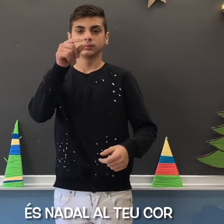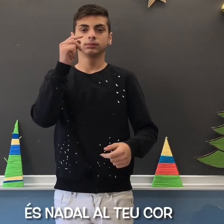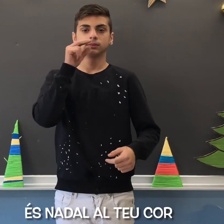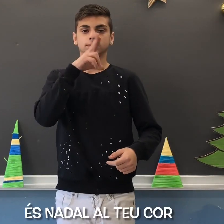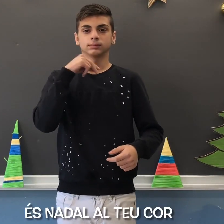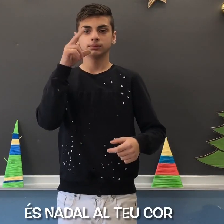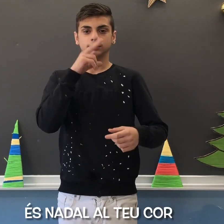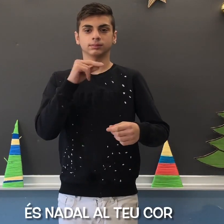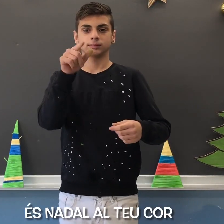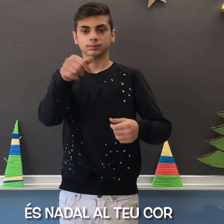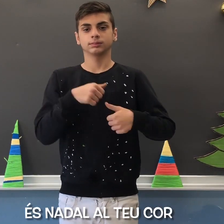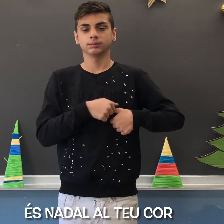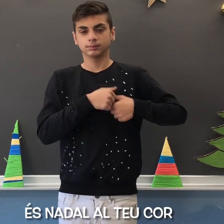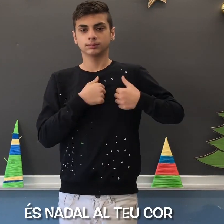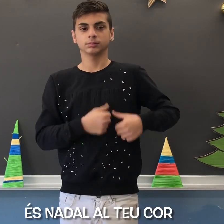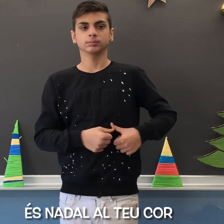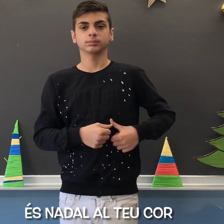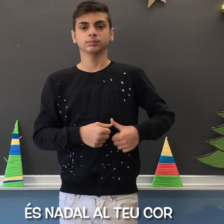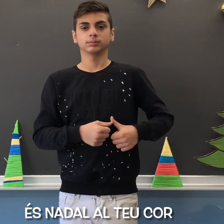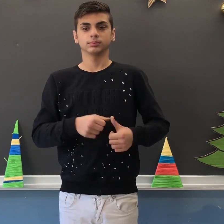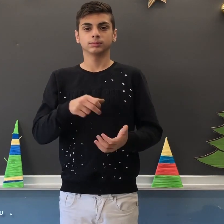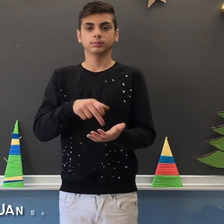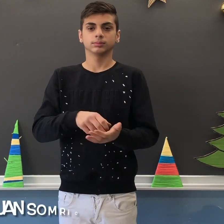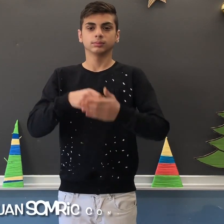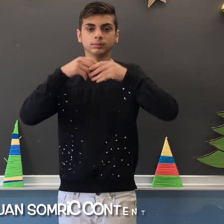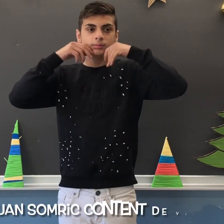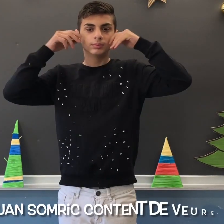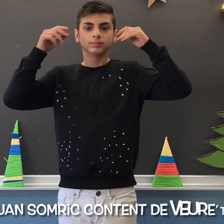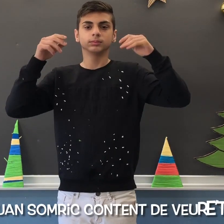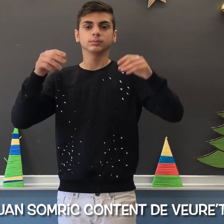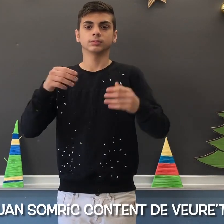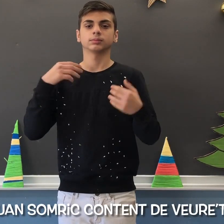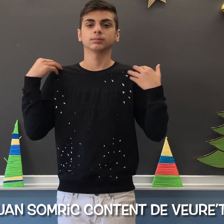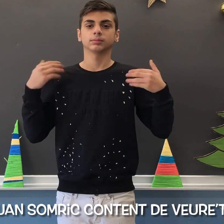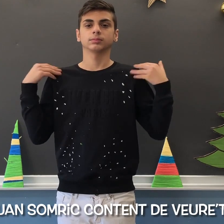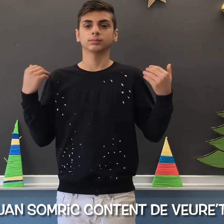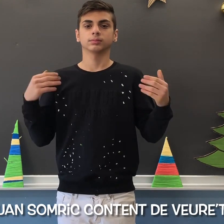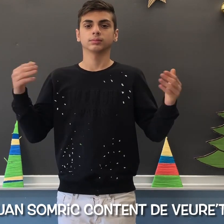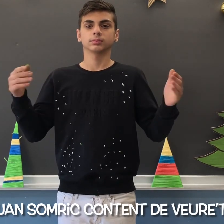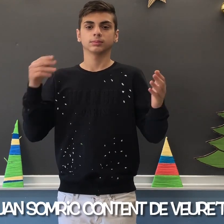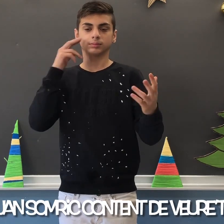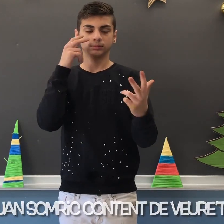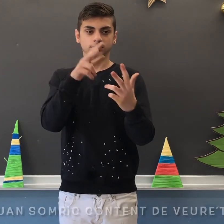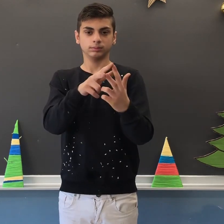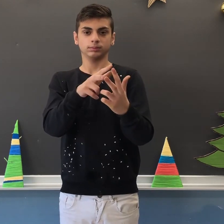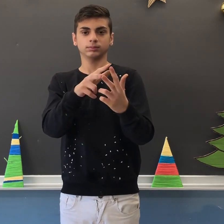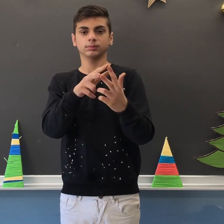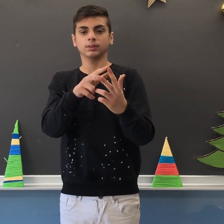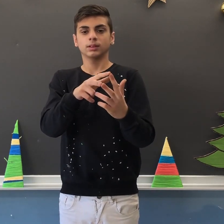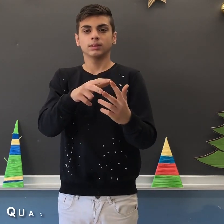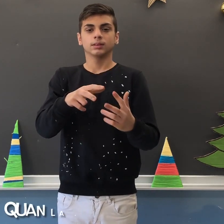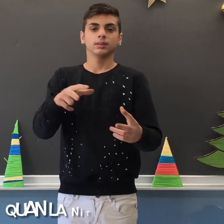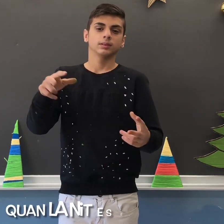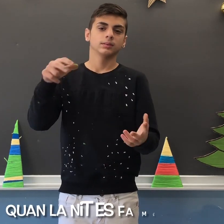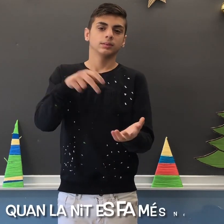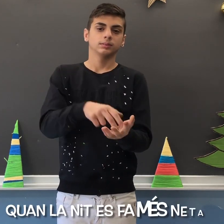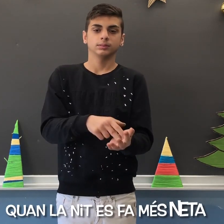És Nadal al teu cor quan somric content de veure quan